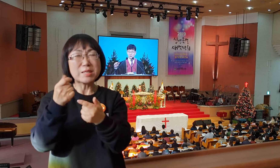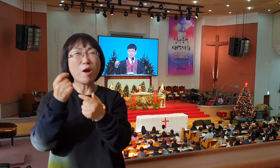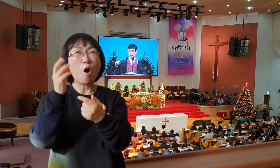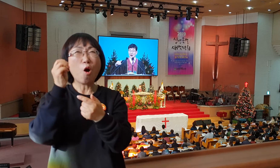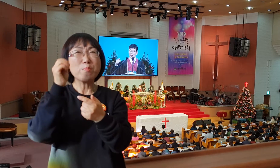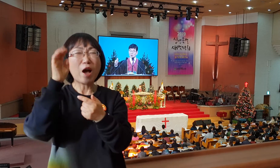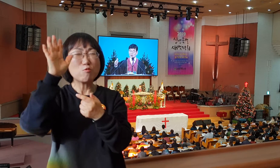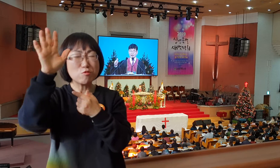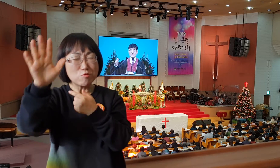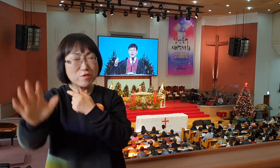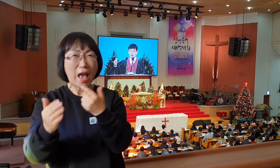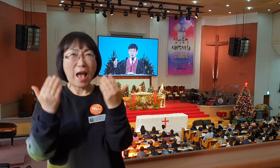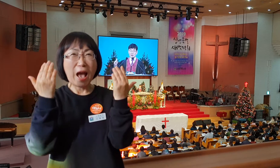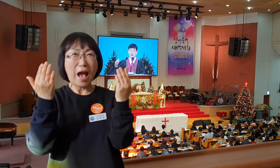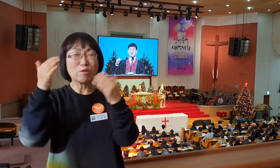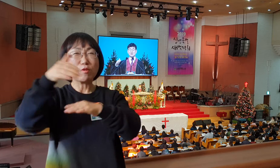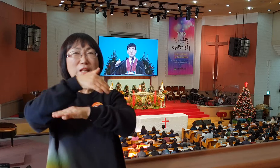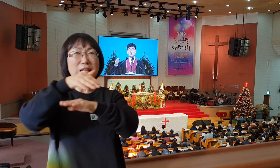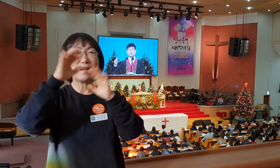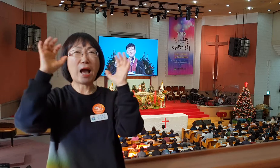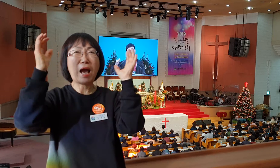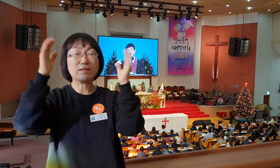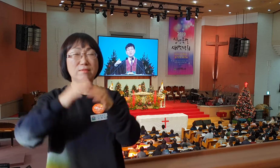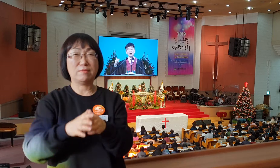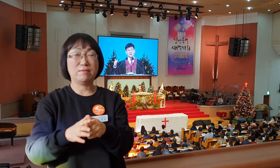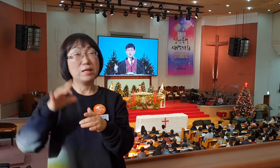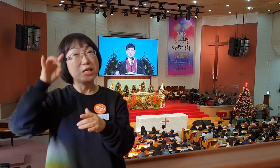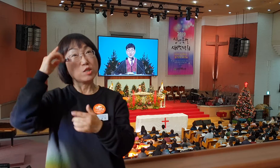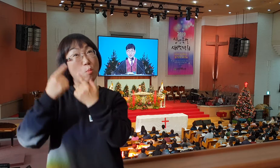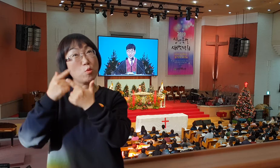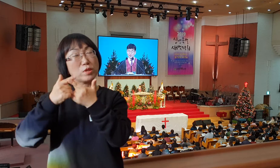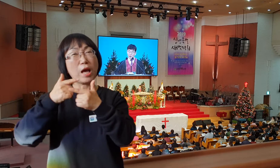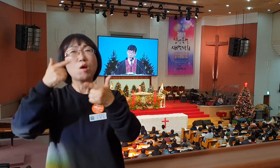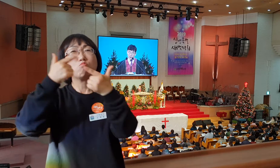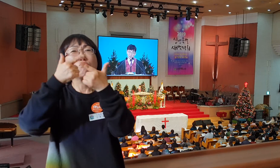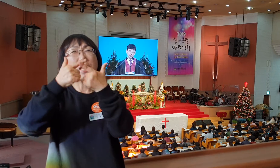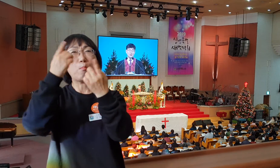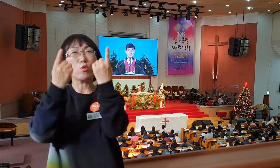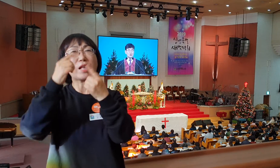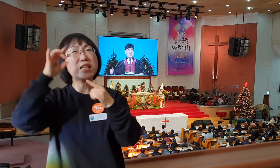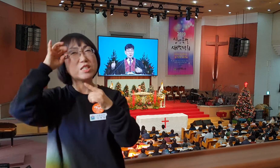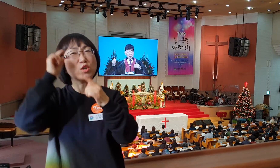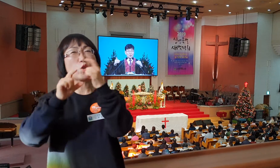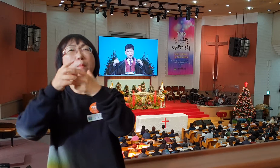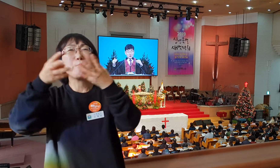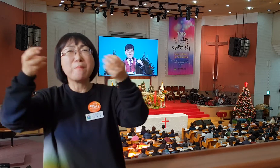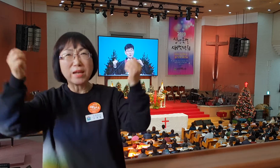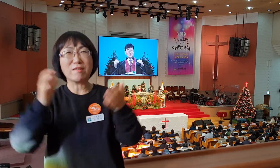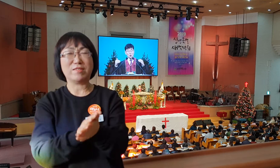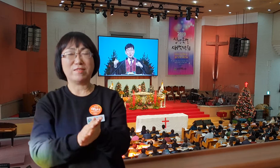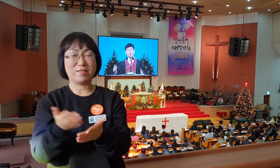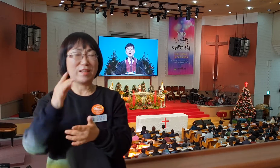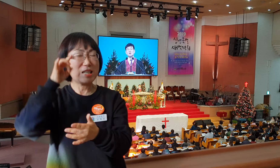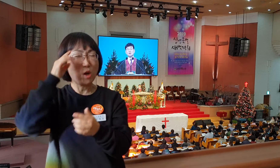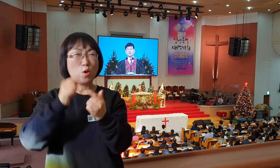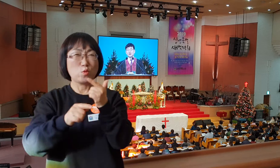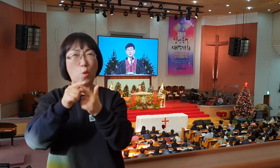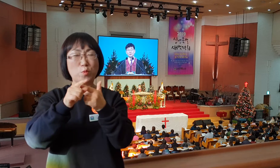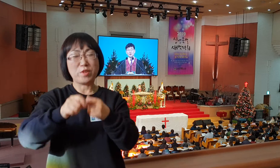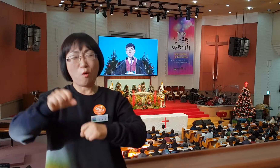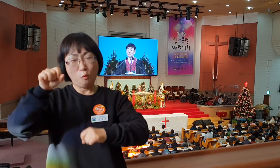안 있어서 학교 다니는 아이들은 아마 인천이 부산보다 더 많아질 거랍니다. 그런 거 보면 인천은 그래도 여전히 조금은